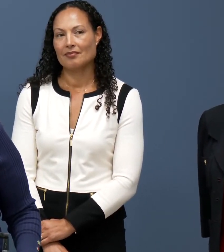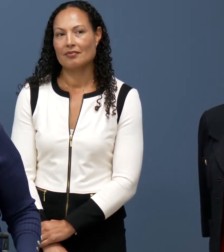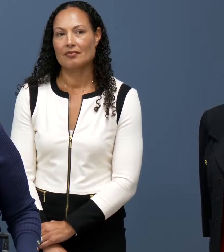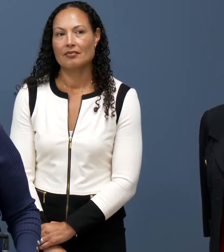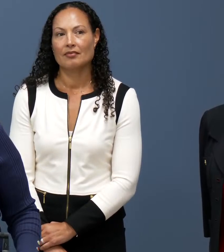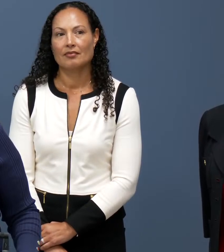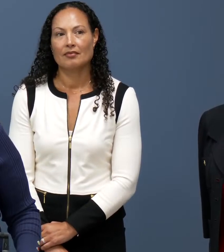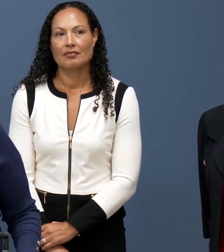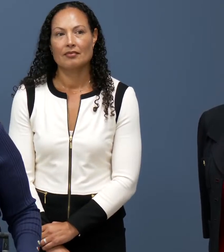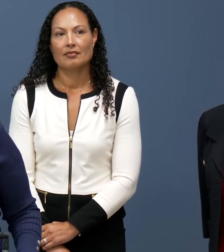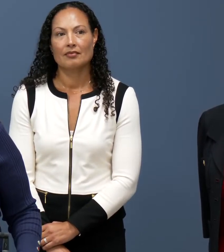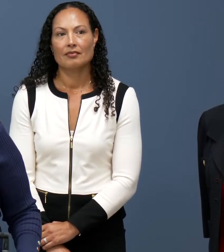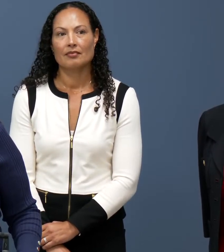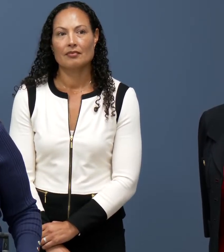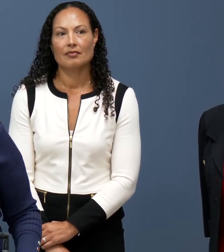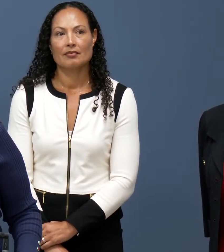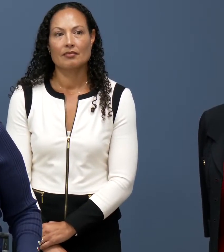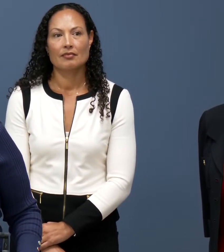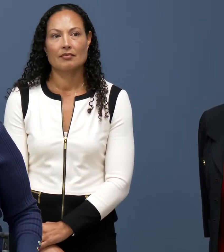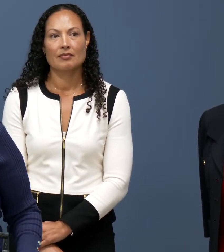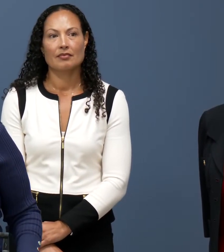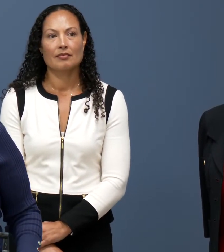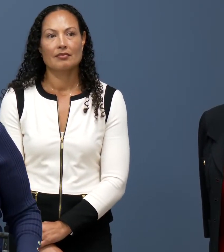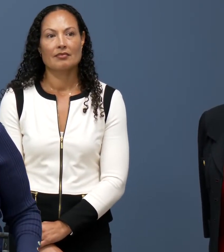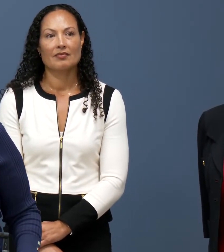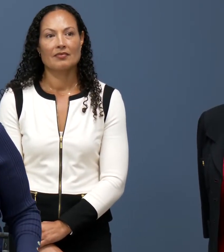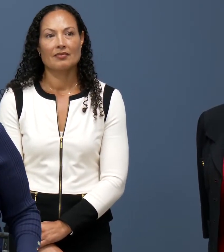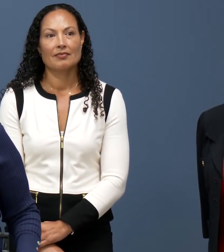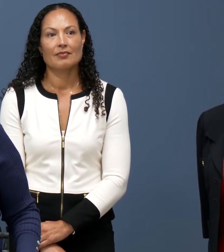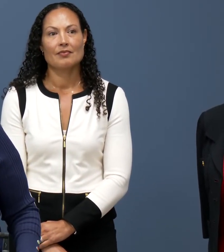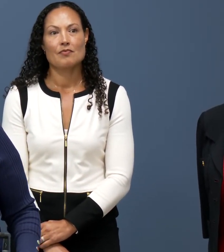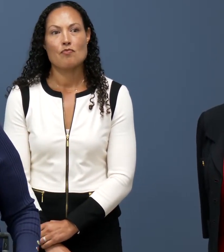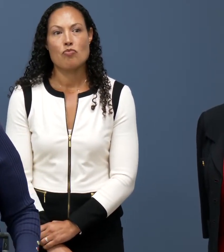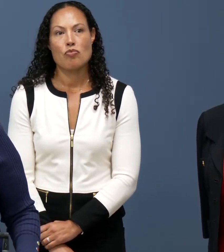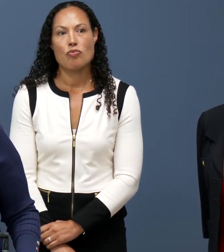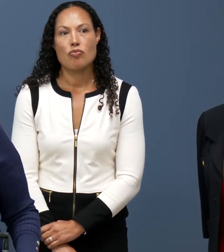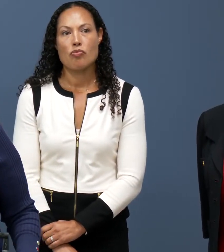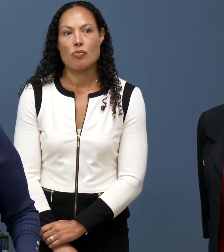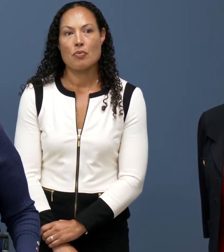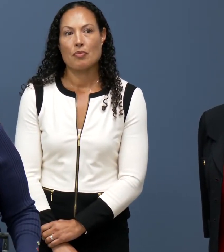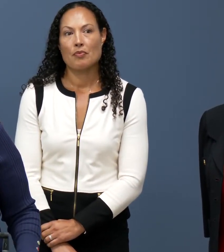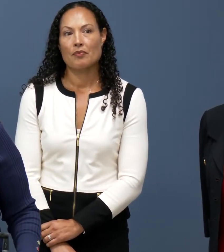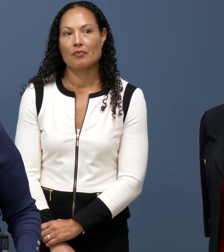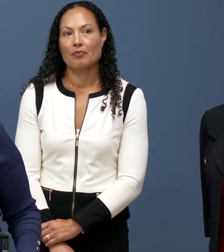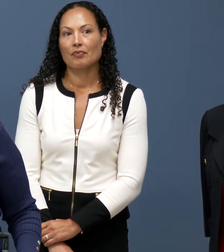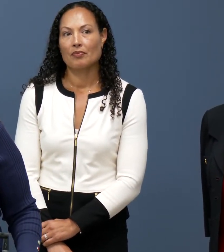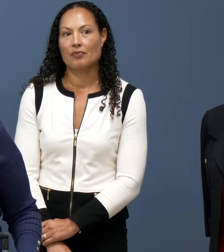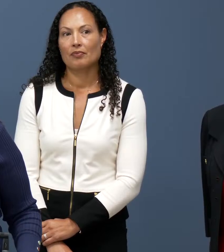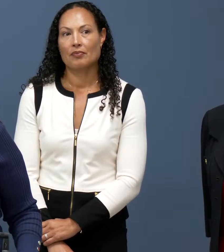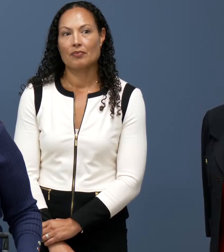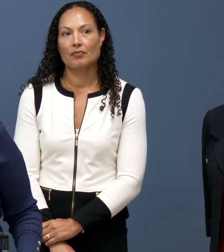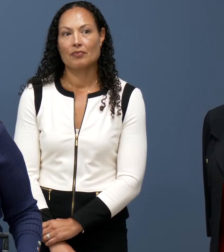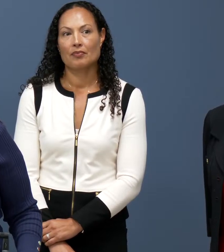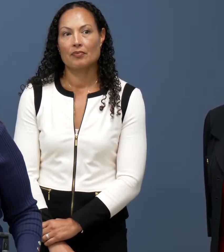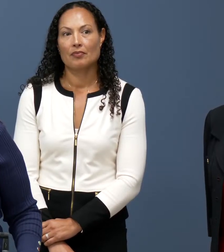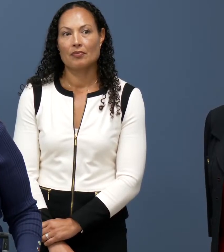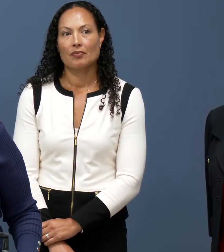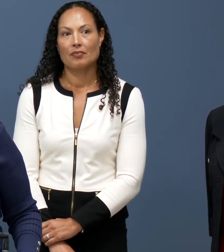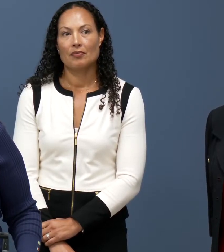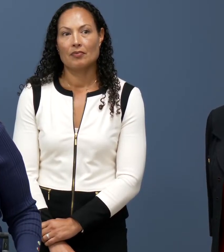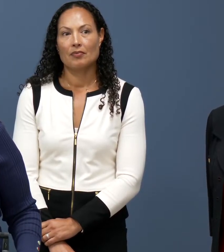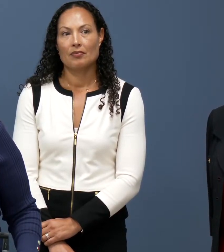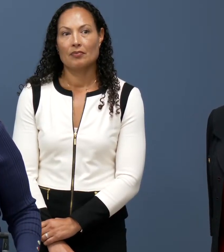queda mucho por hacer. Debemos seguir dando prioridad al desarrollo de la vivienda en toda la ciudad y es eso exactamente